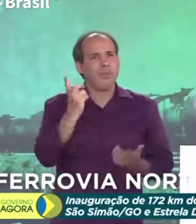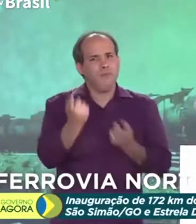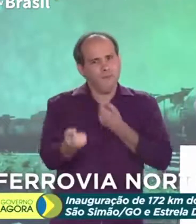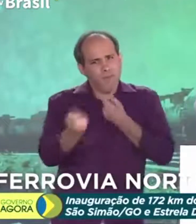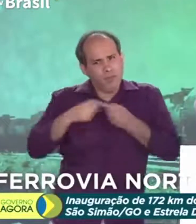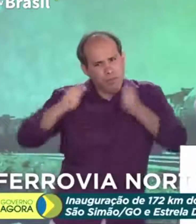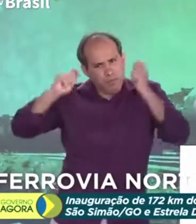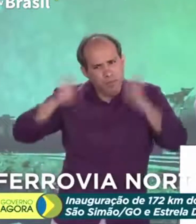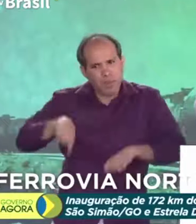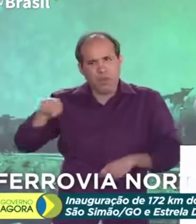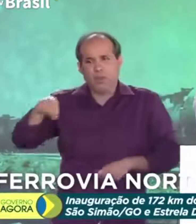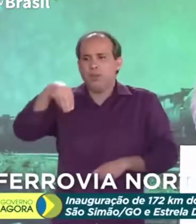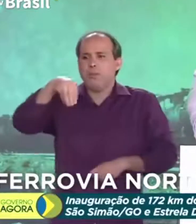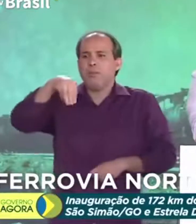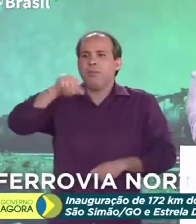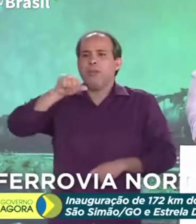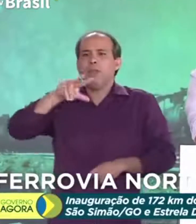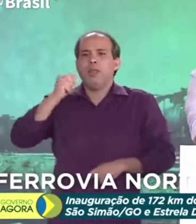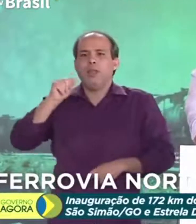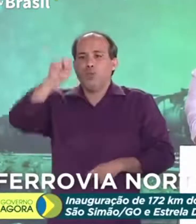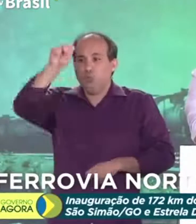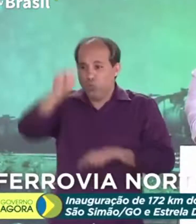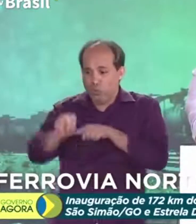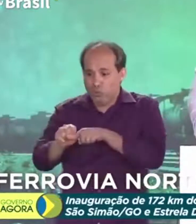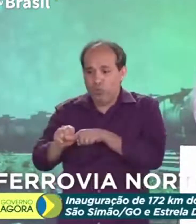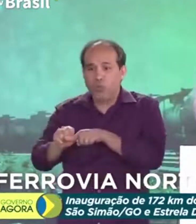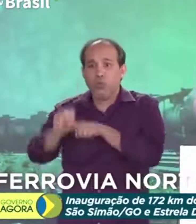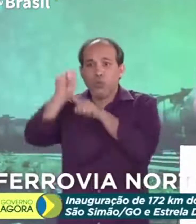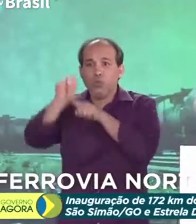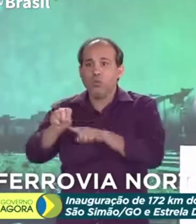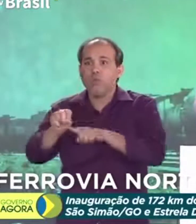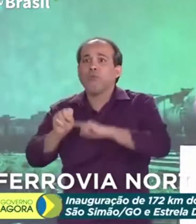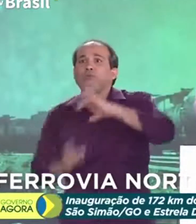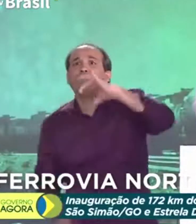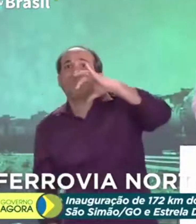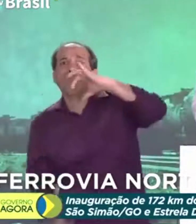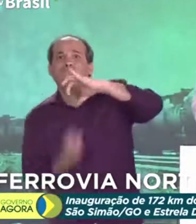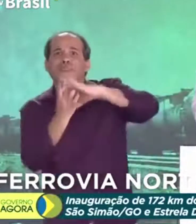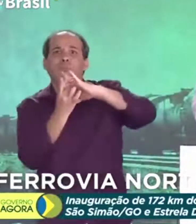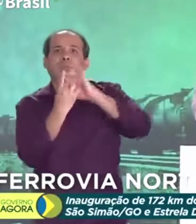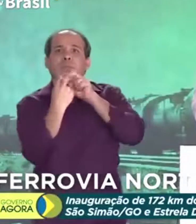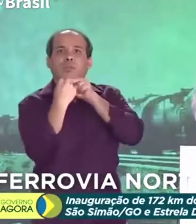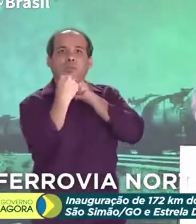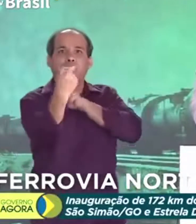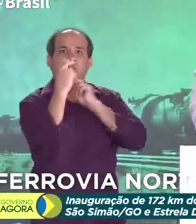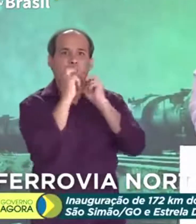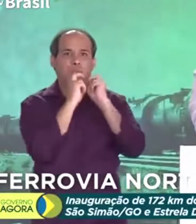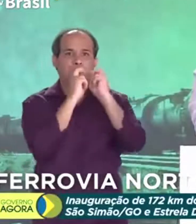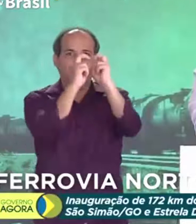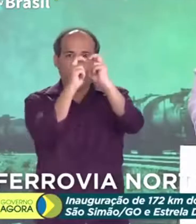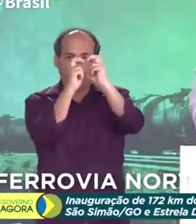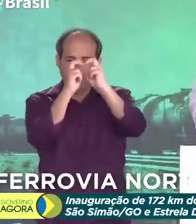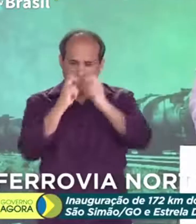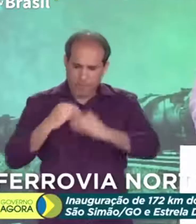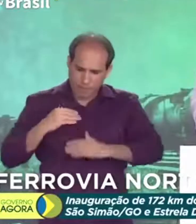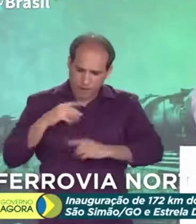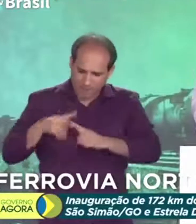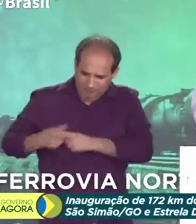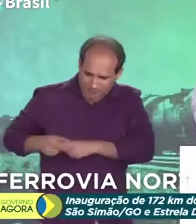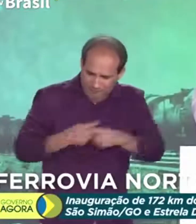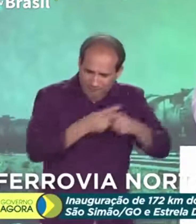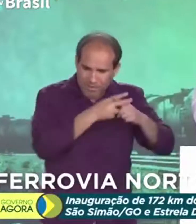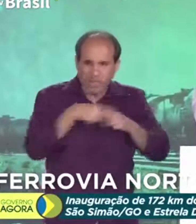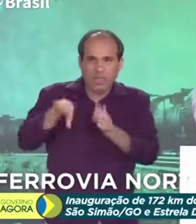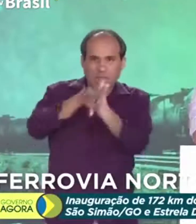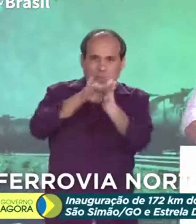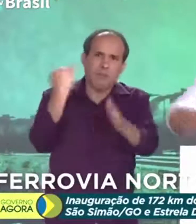repotencializar a Malha Sul, ligar o sul do país ao nosso sistema ferroviário, com recuperações de ramais importantes,